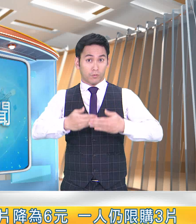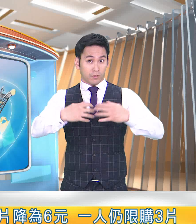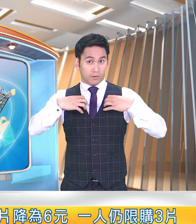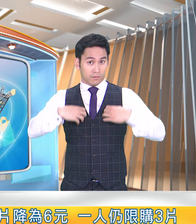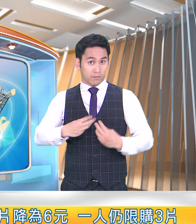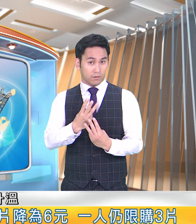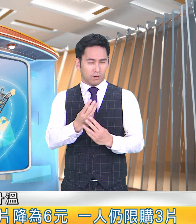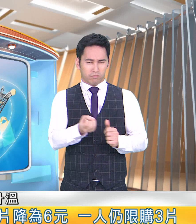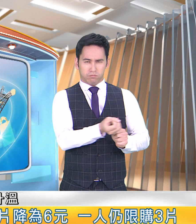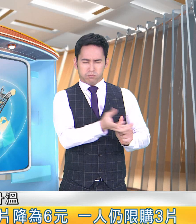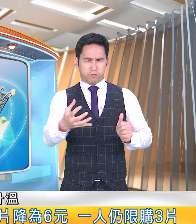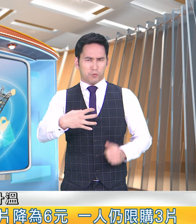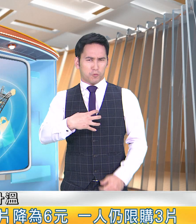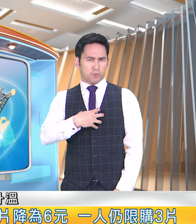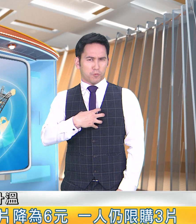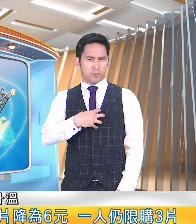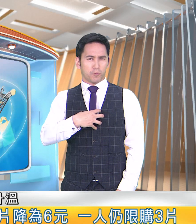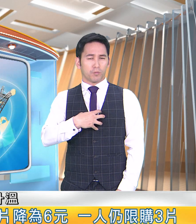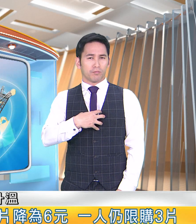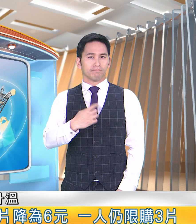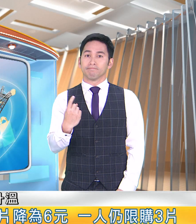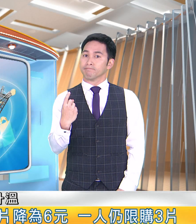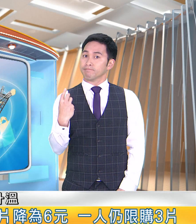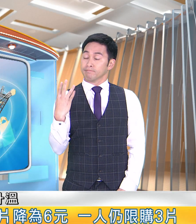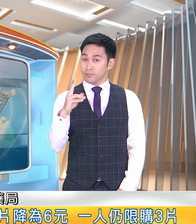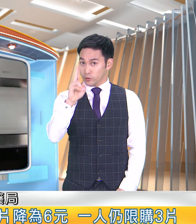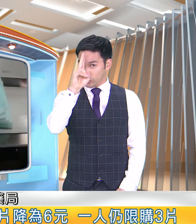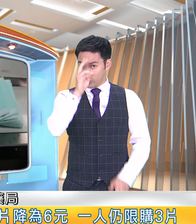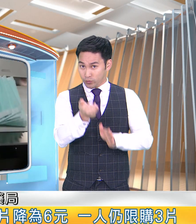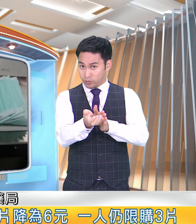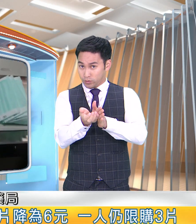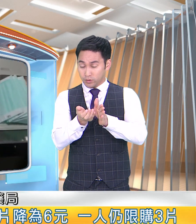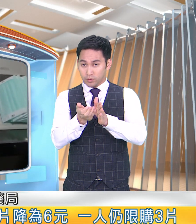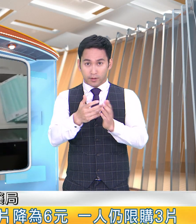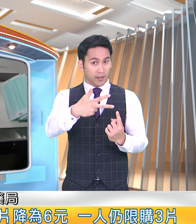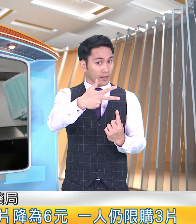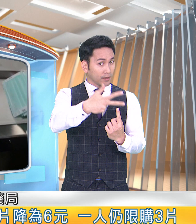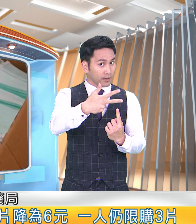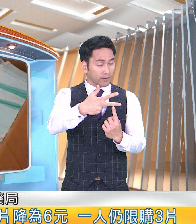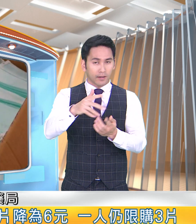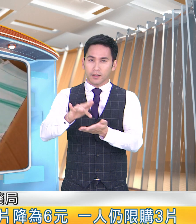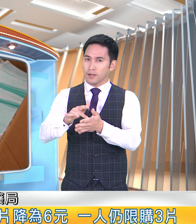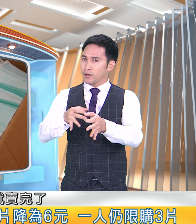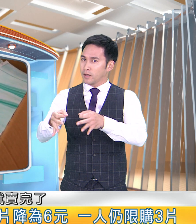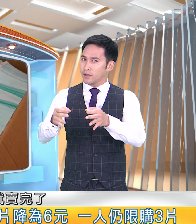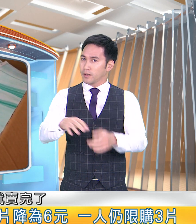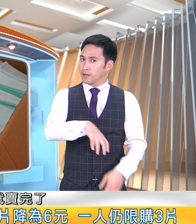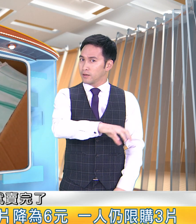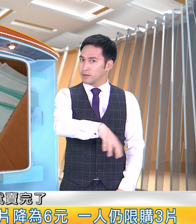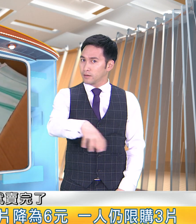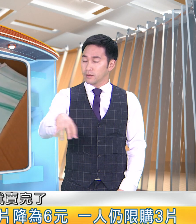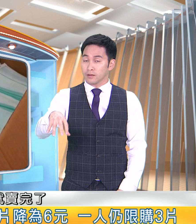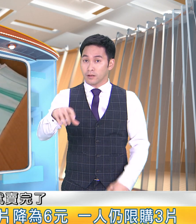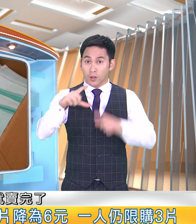武汉肺炎疫情升温，有不少超商和药局不到中午口罩就卖